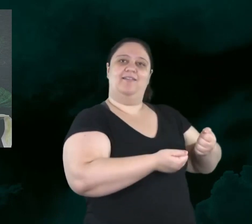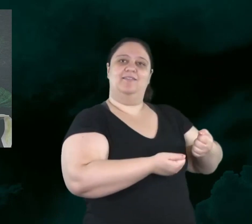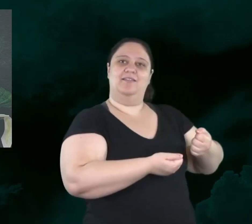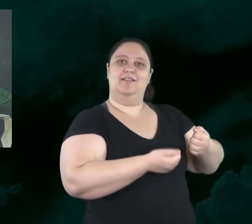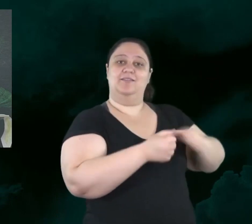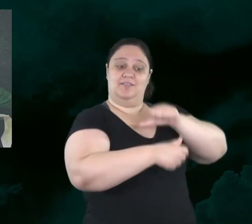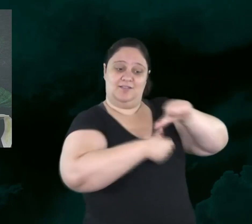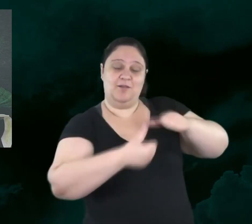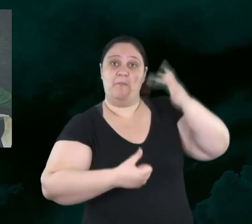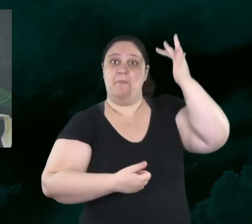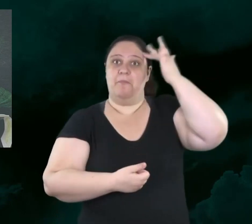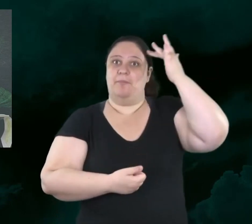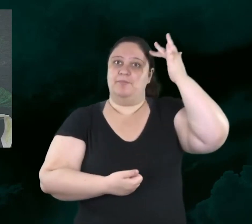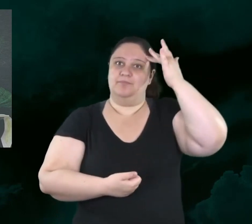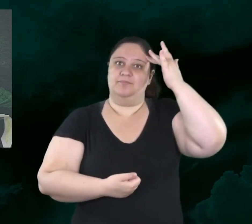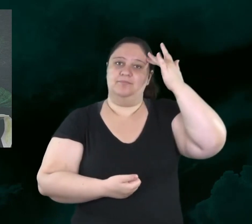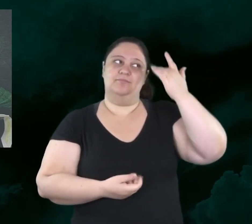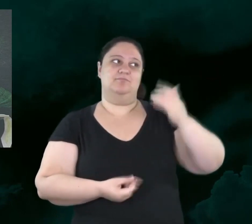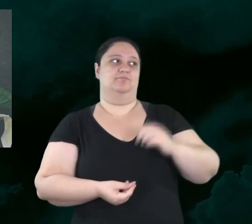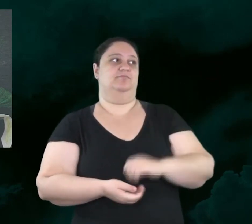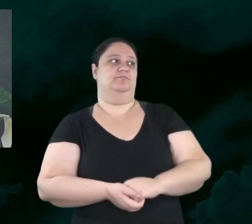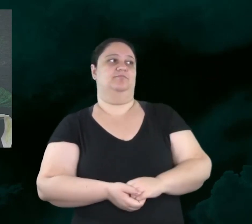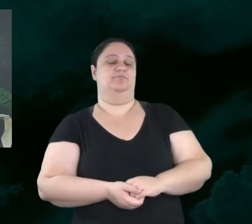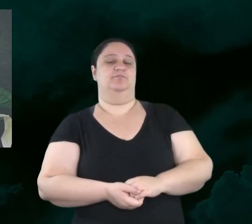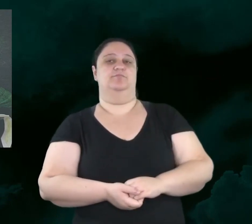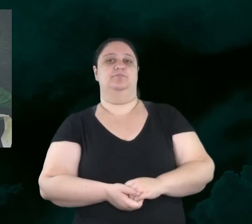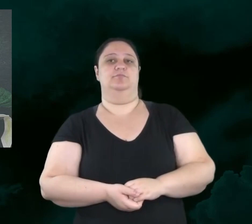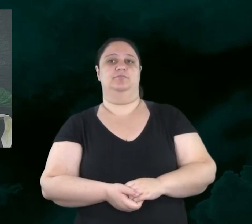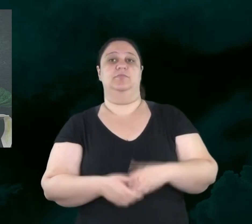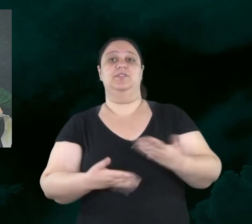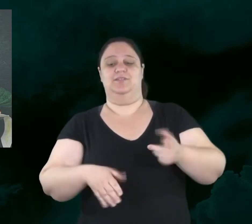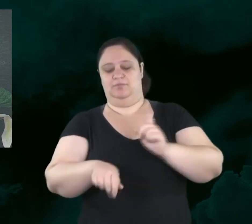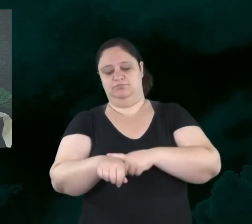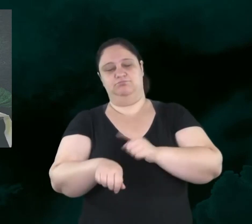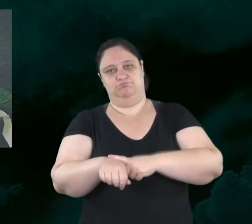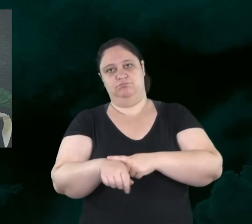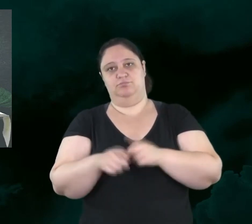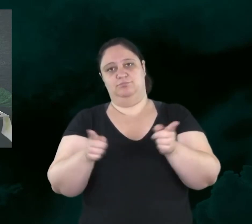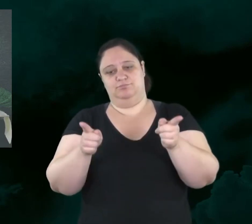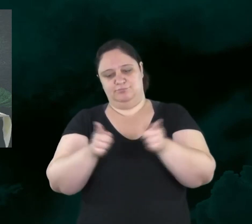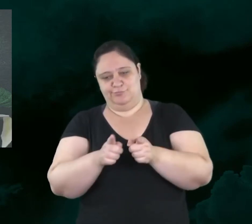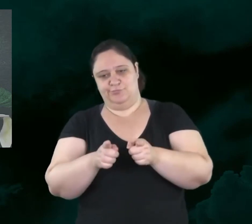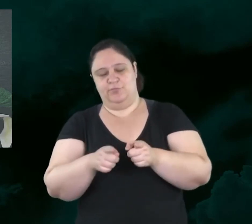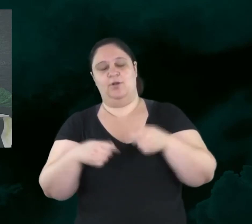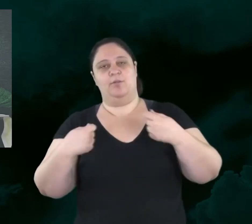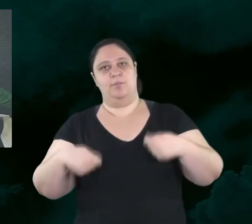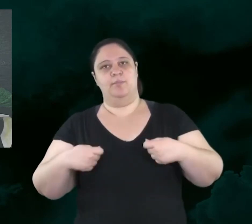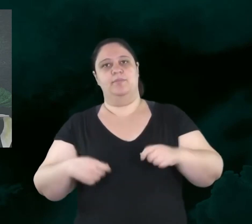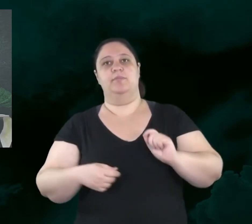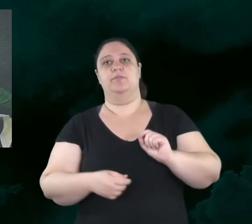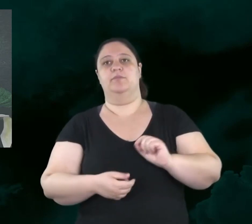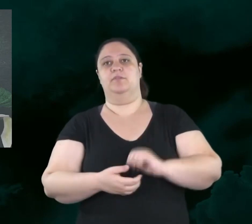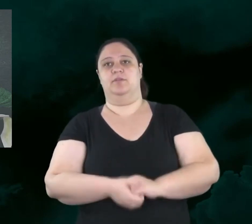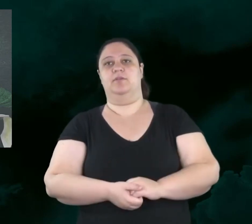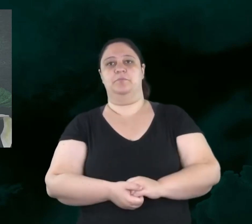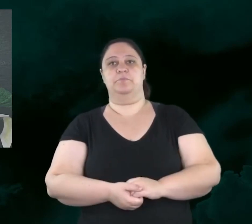Senhor, né? Então, irmãos, o meu tempo já está acabando e eu preciso terminar